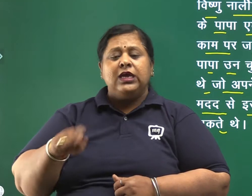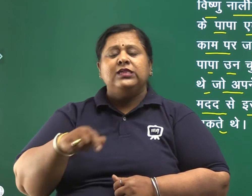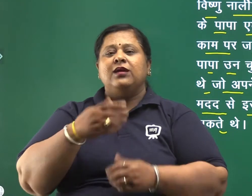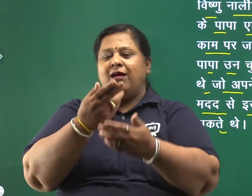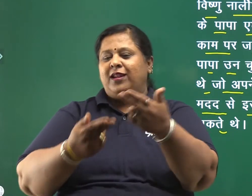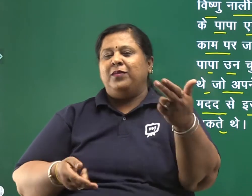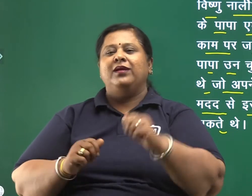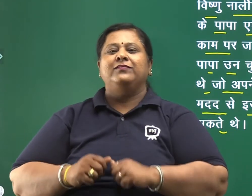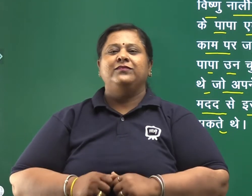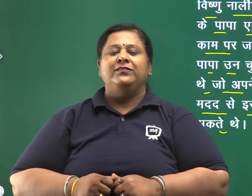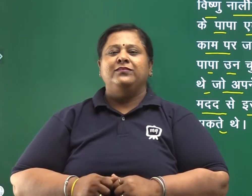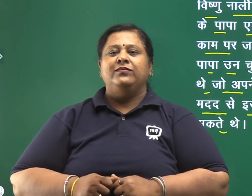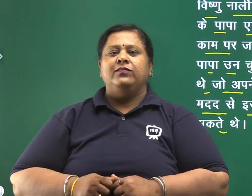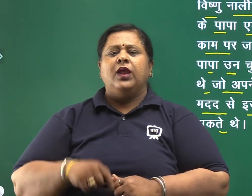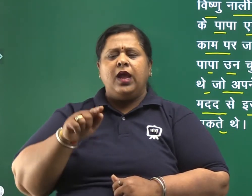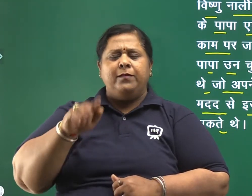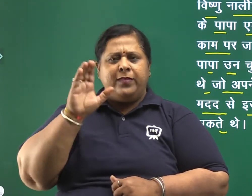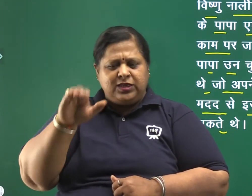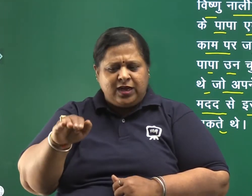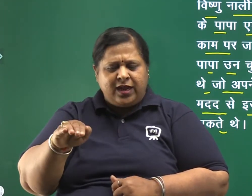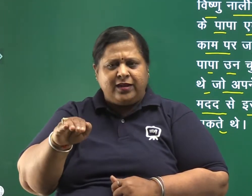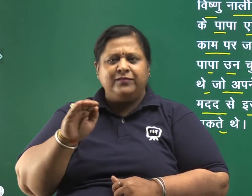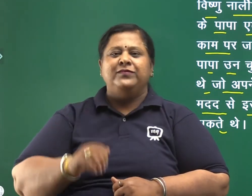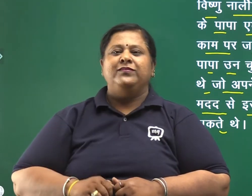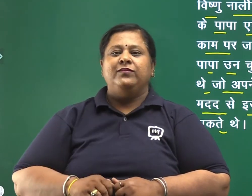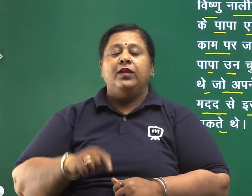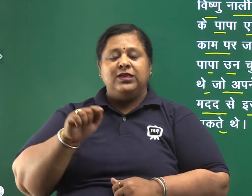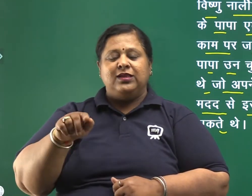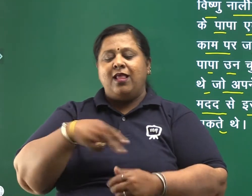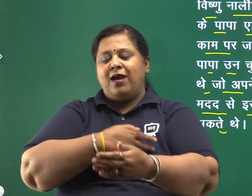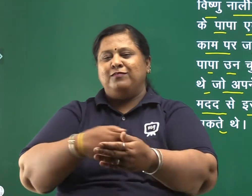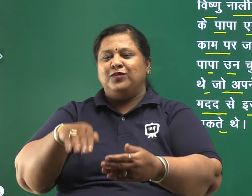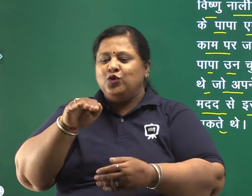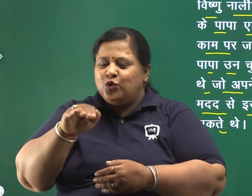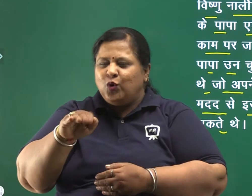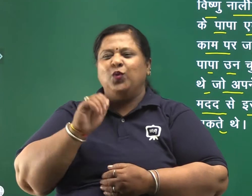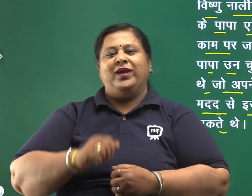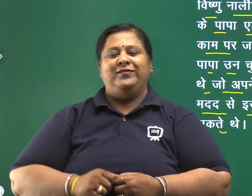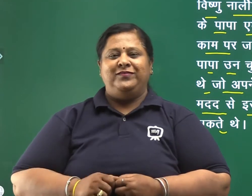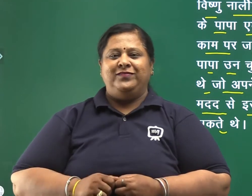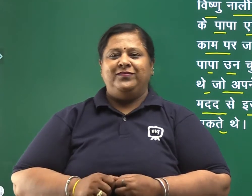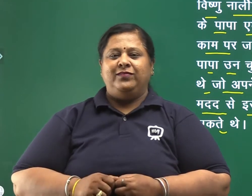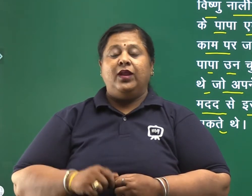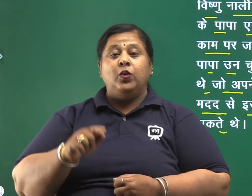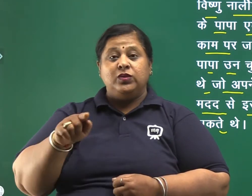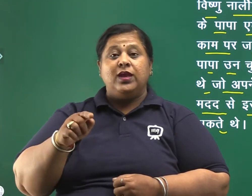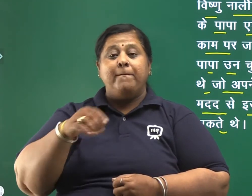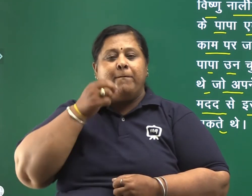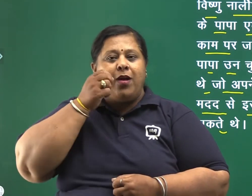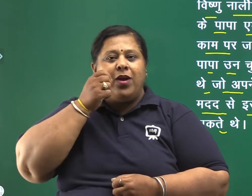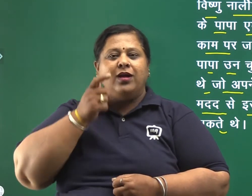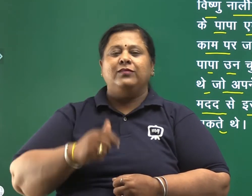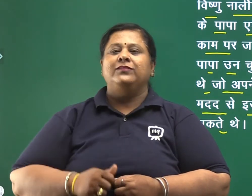में एक बच्चा है जिसका नाम छोटू है। उसके पापा